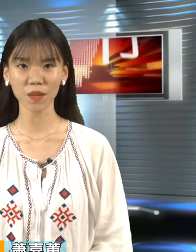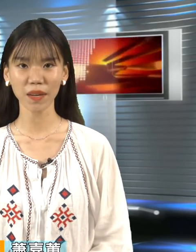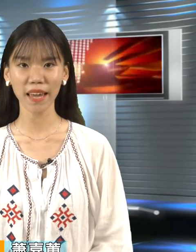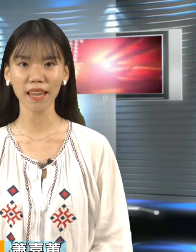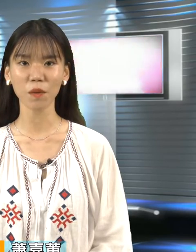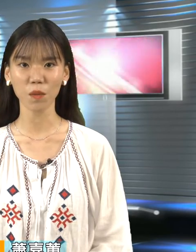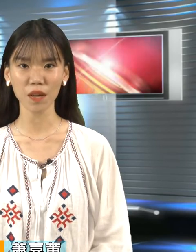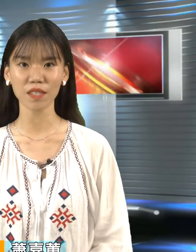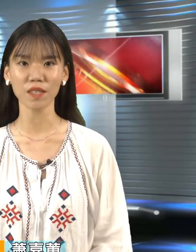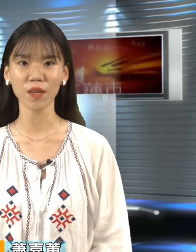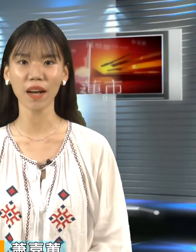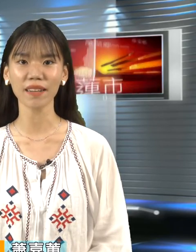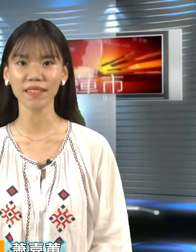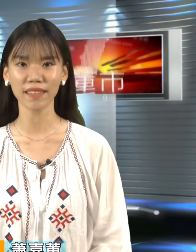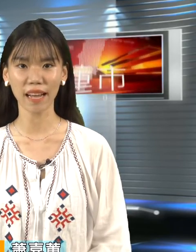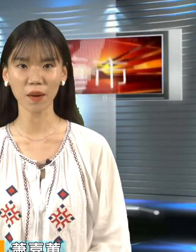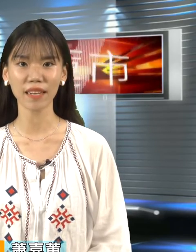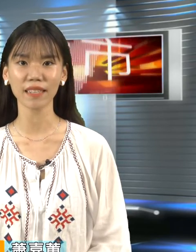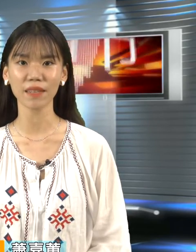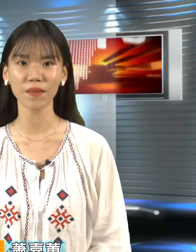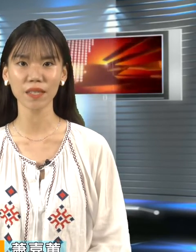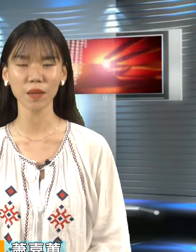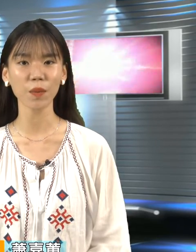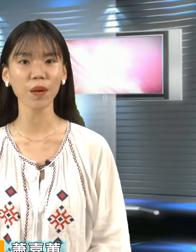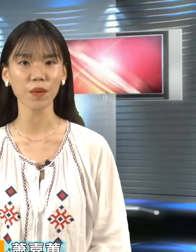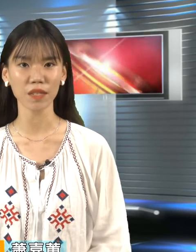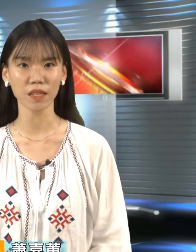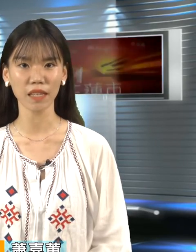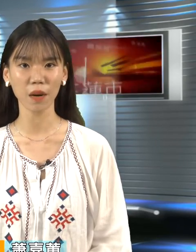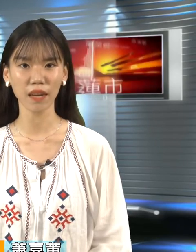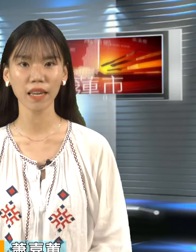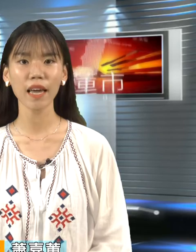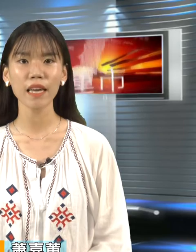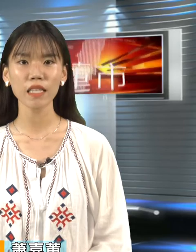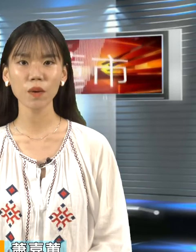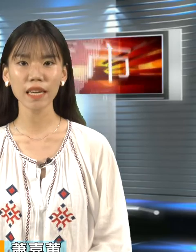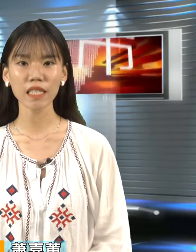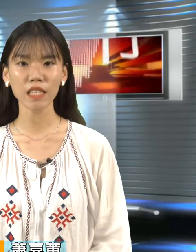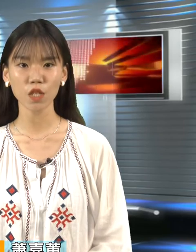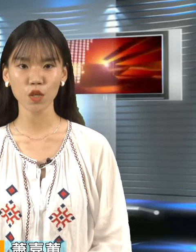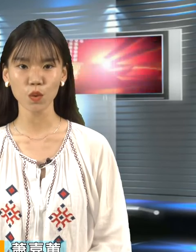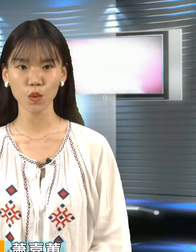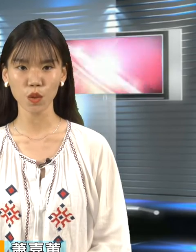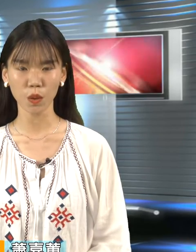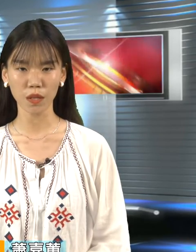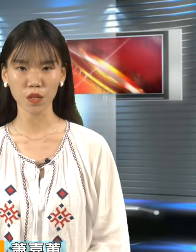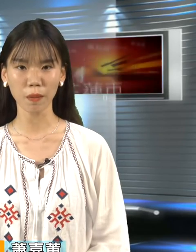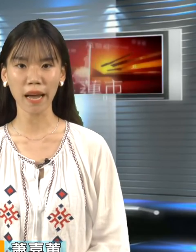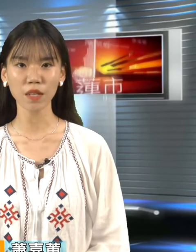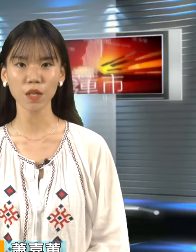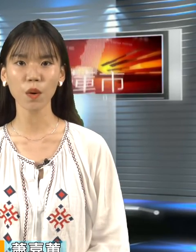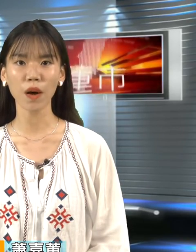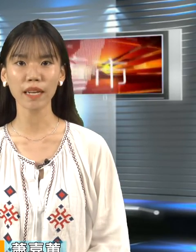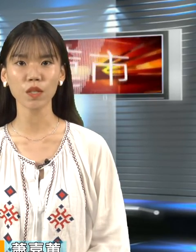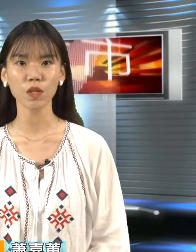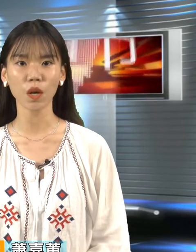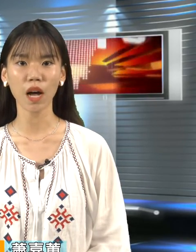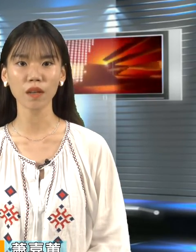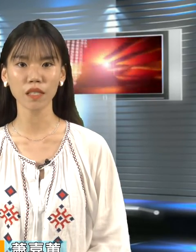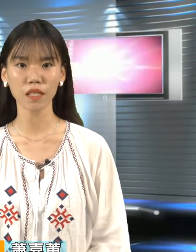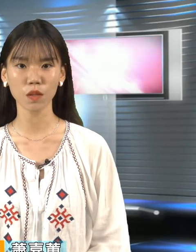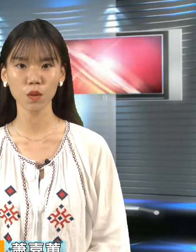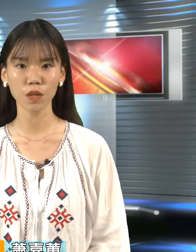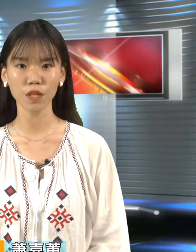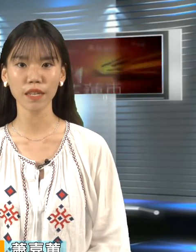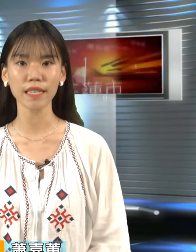你好，欢迎收看5月19号的大花莲地方新闻，我是肖佳慧。新冠疫情持续丘陵式爬升，花莲